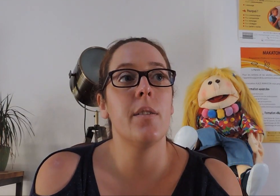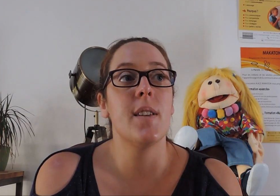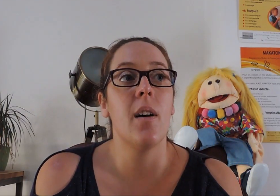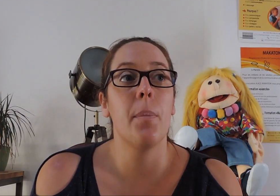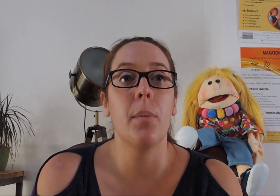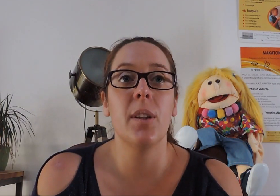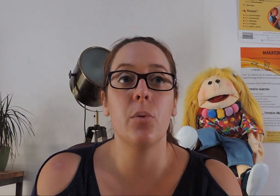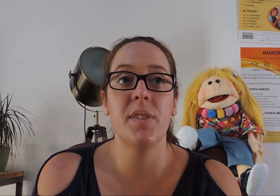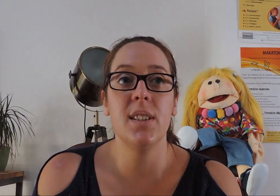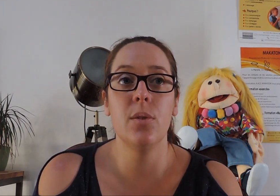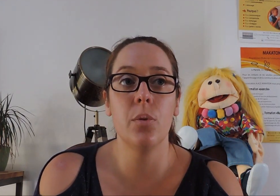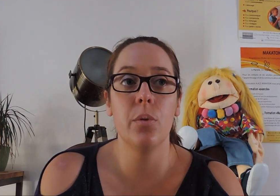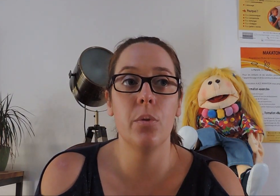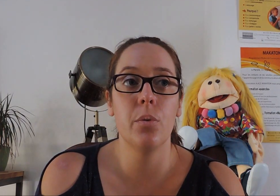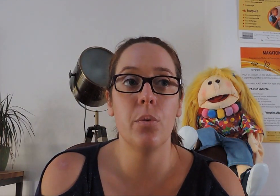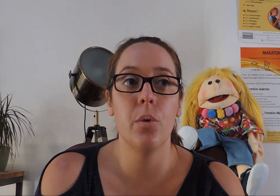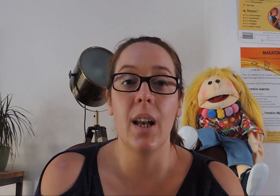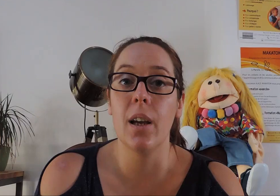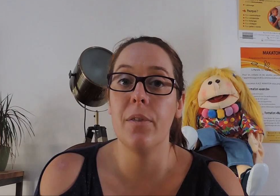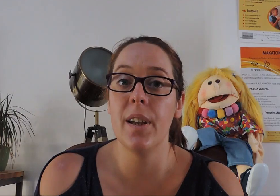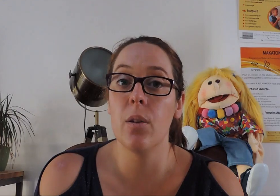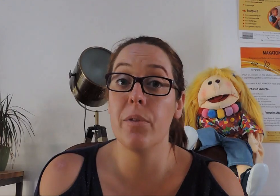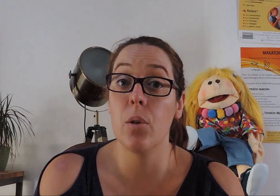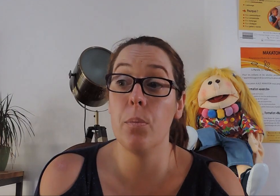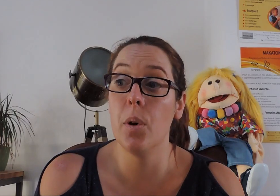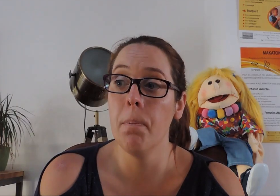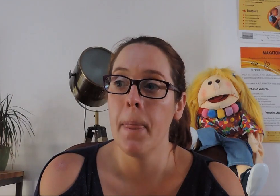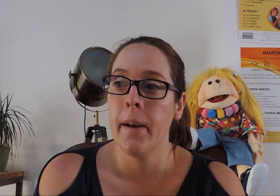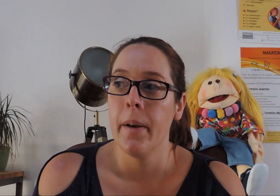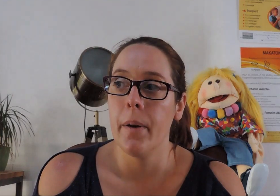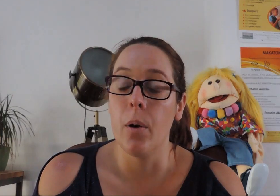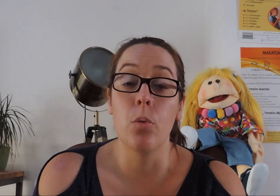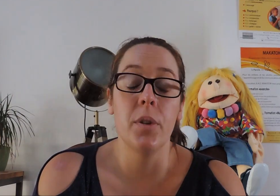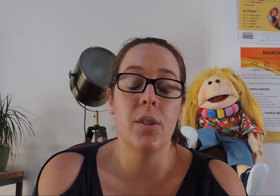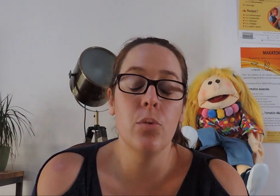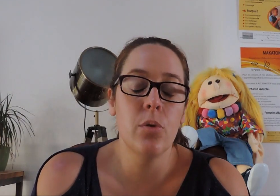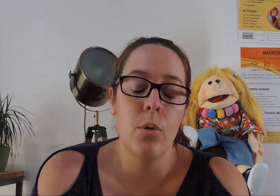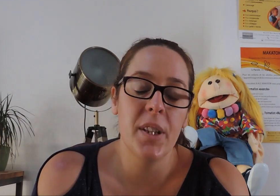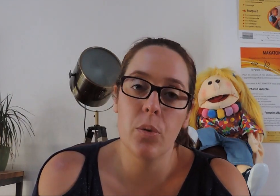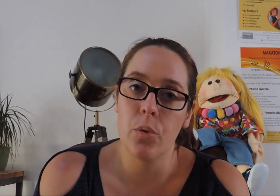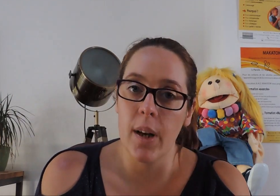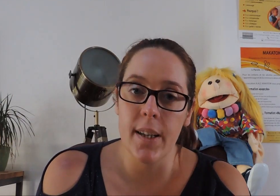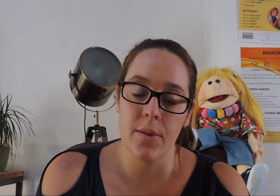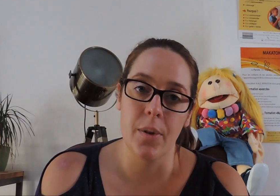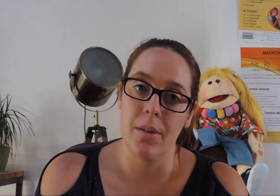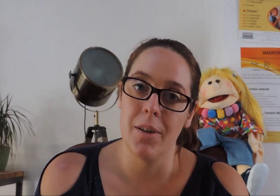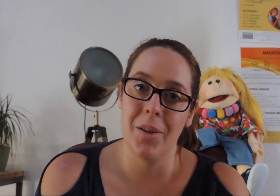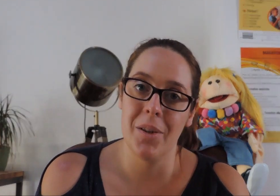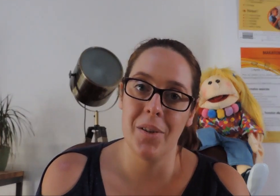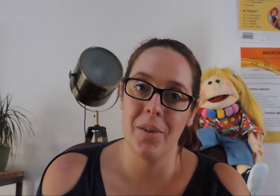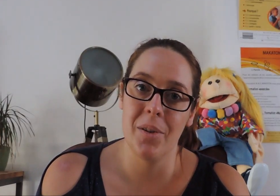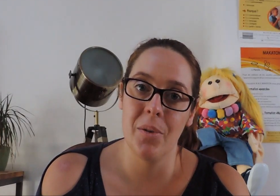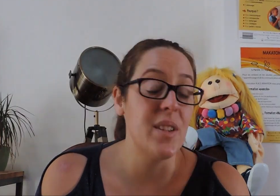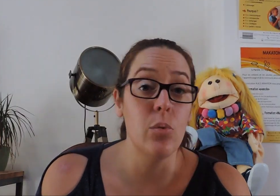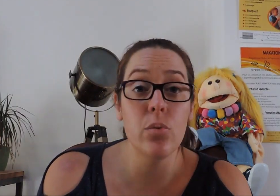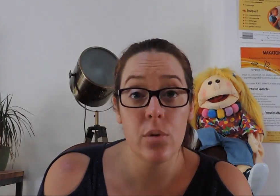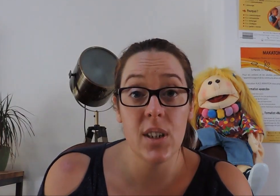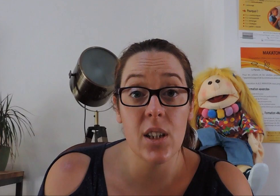ça va permettre aussi de de clarifier l'environnement on connaît tous le picto toilette quoi on sait tous se